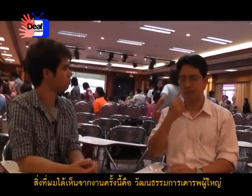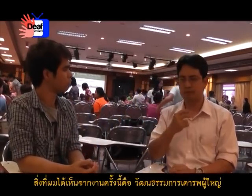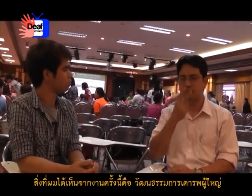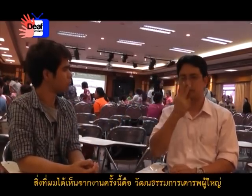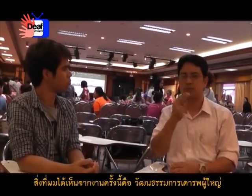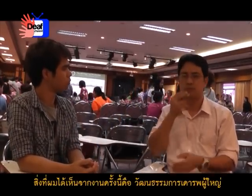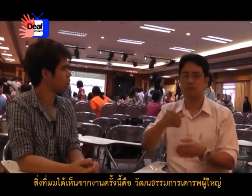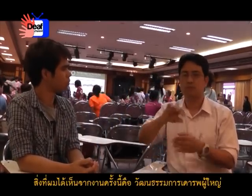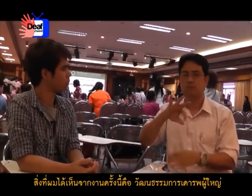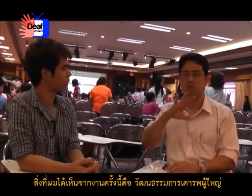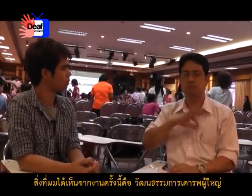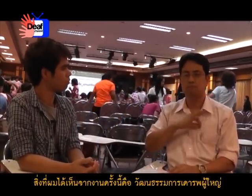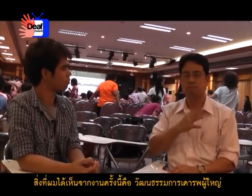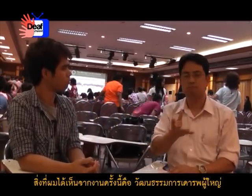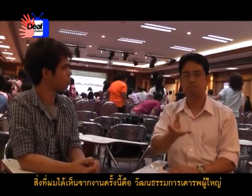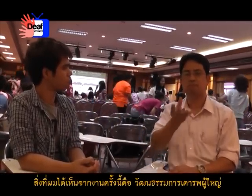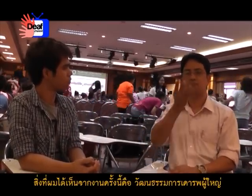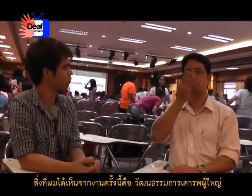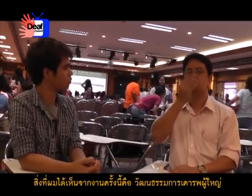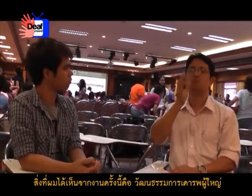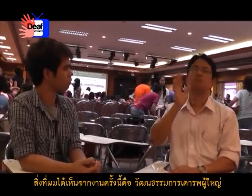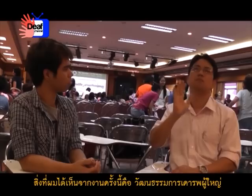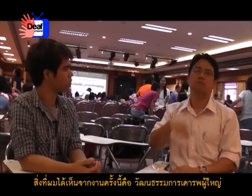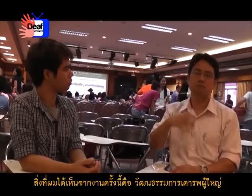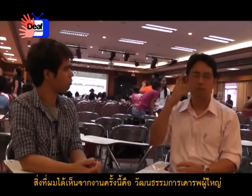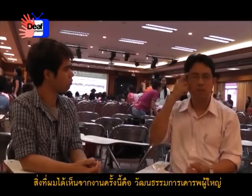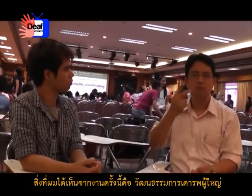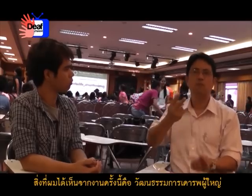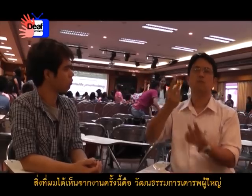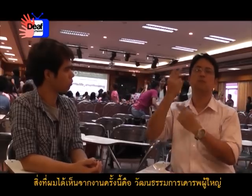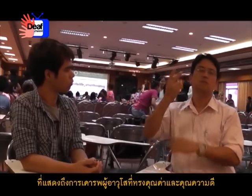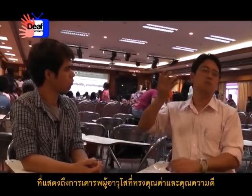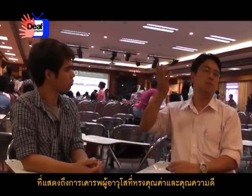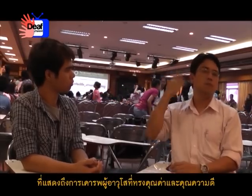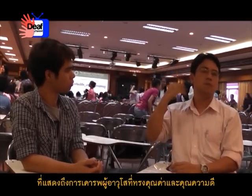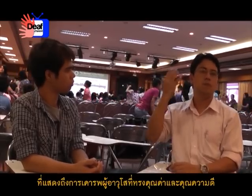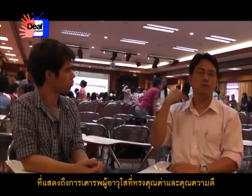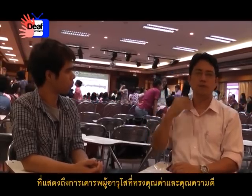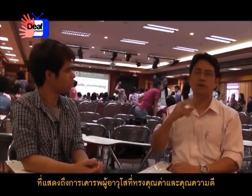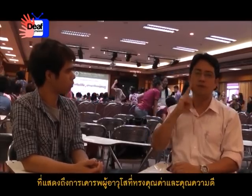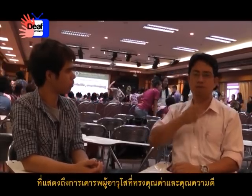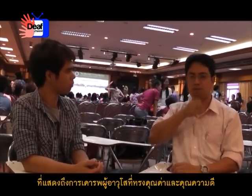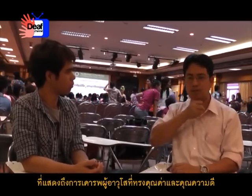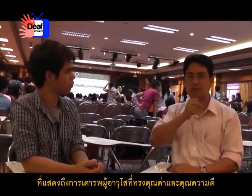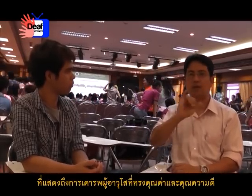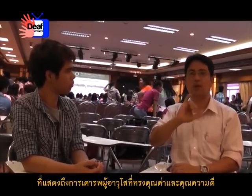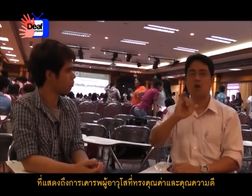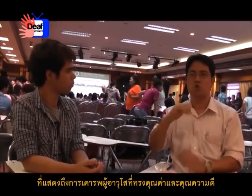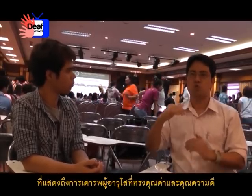สิ่งที่ผมได้เห็นจากการจัดงานในครั้งนี้นะครับก็เป็นวัฒนธรรมของการเคารพผู้ใหญ่ที่แสดงถึงการเคารพผู้อาวุโสที่ทรงคุณค่